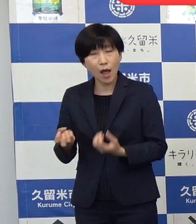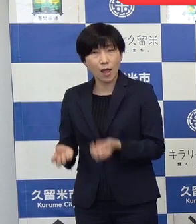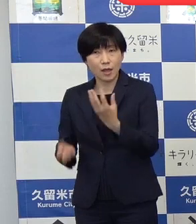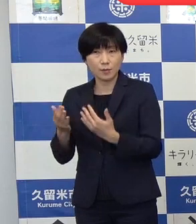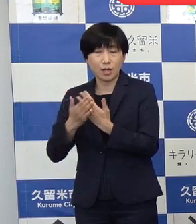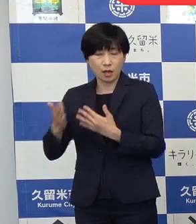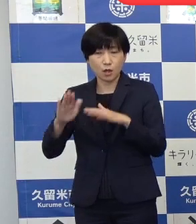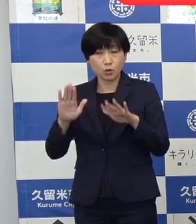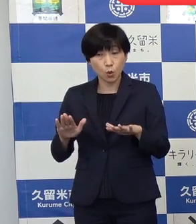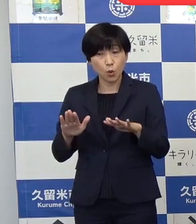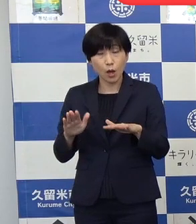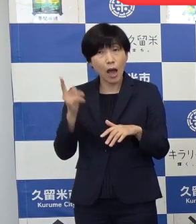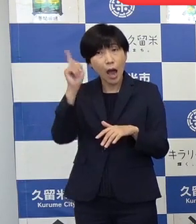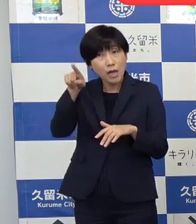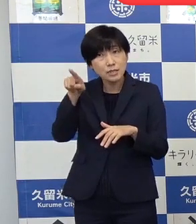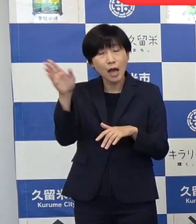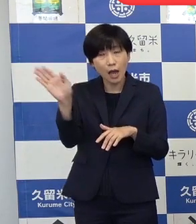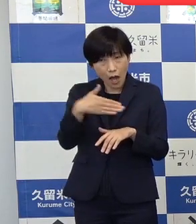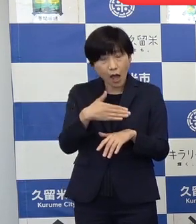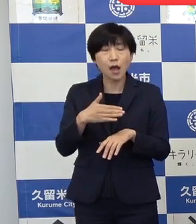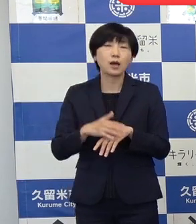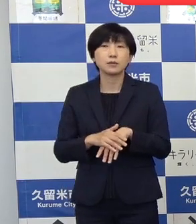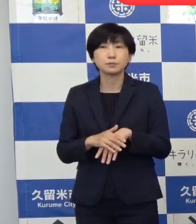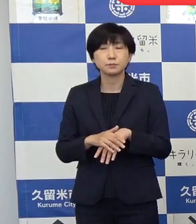今日が8月2日ですから、明日から